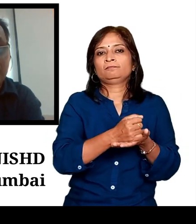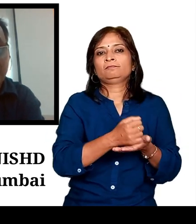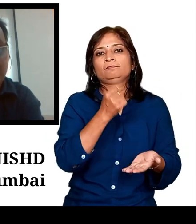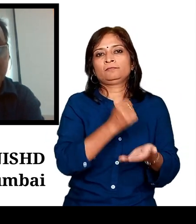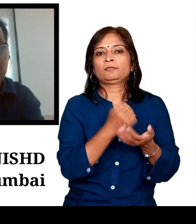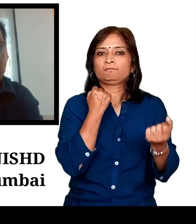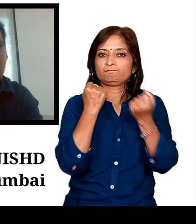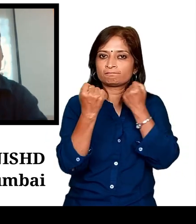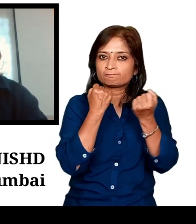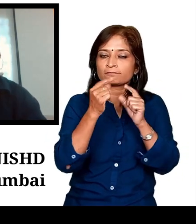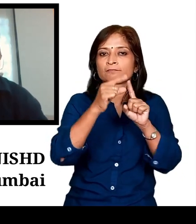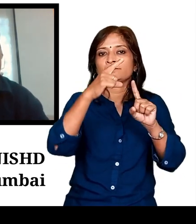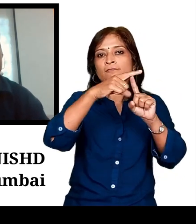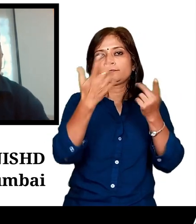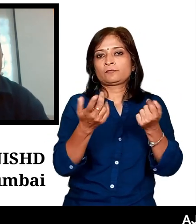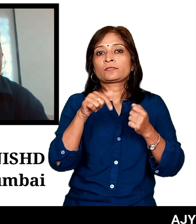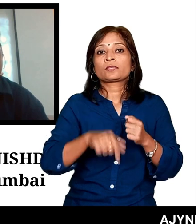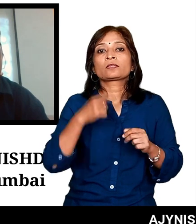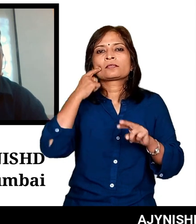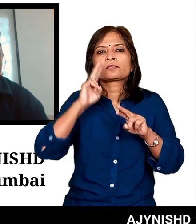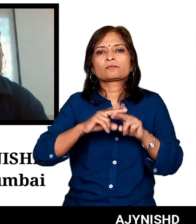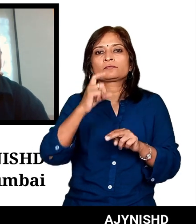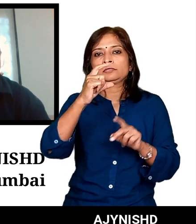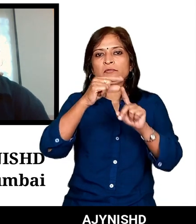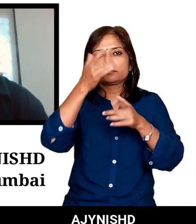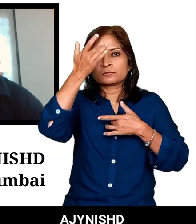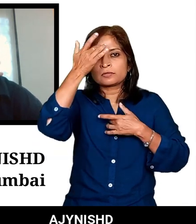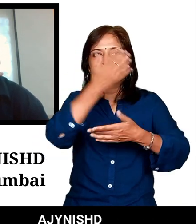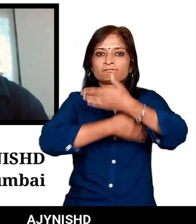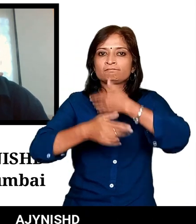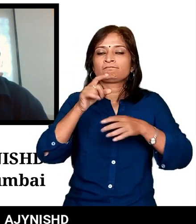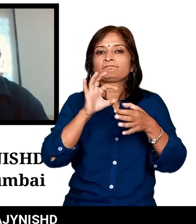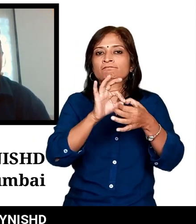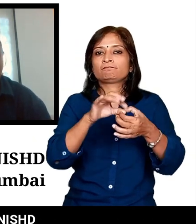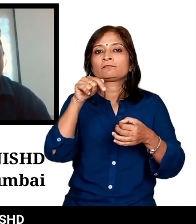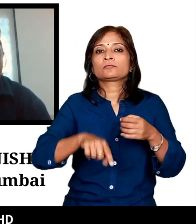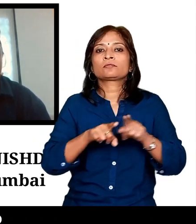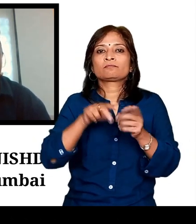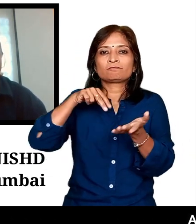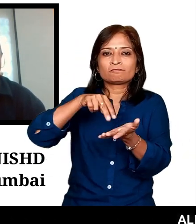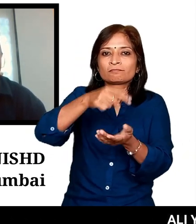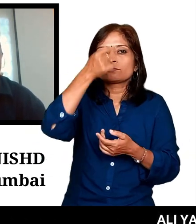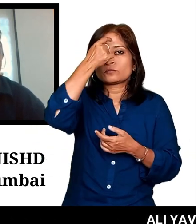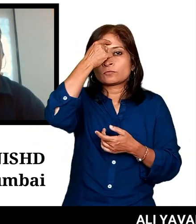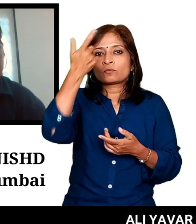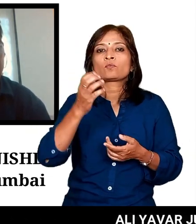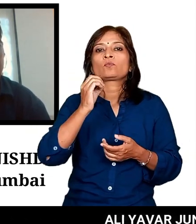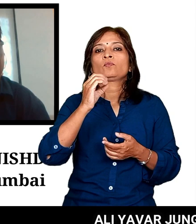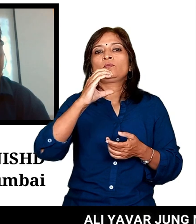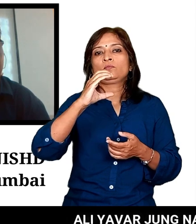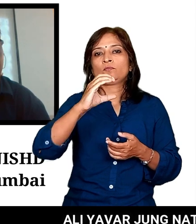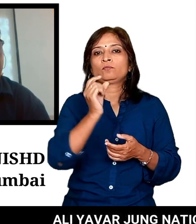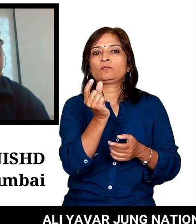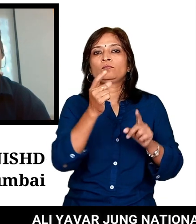लाइक फिजियोथेरेपी ऑल्सो। अगर बच्चों का सीपी का इश्यू है, सेरेब्रल पैल्सी का इश्यू है, मूवमेंट का इश्यू है, तो उसके लिए